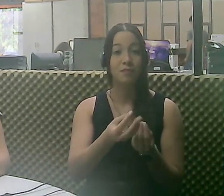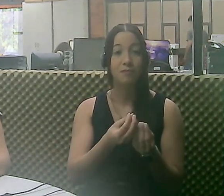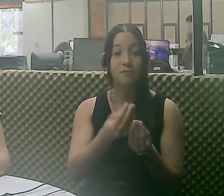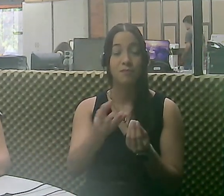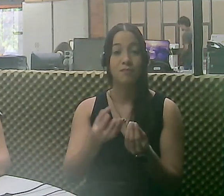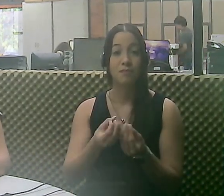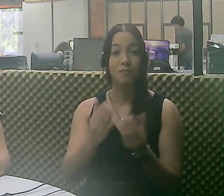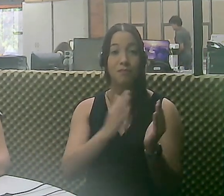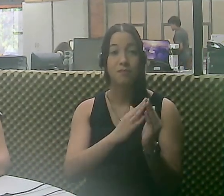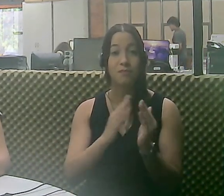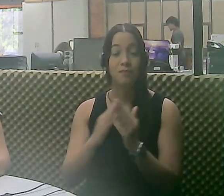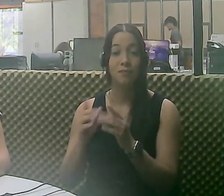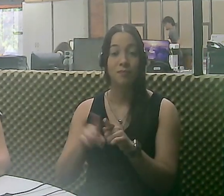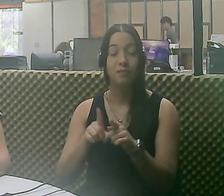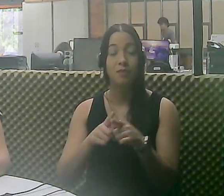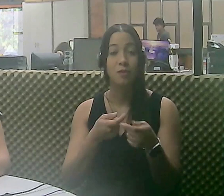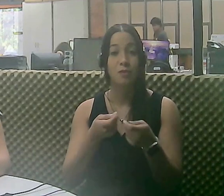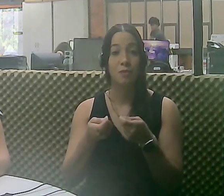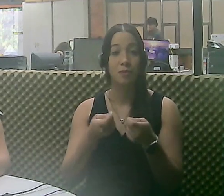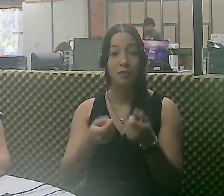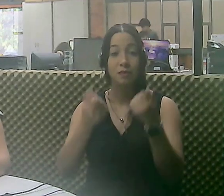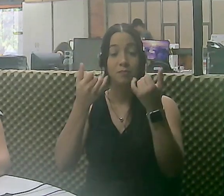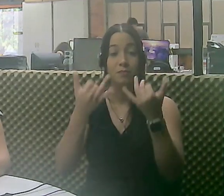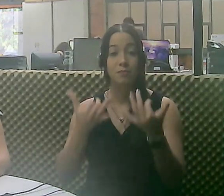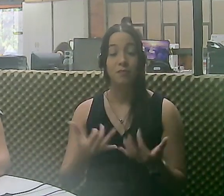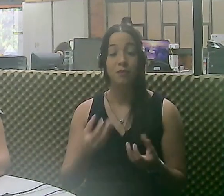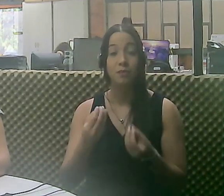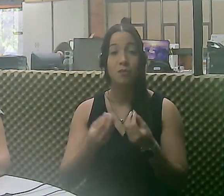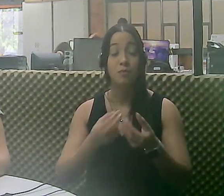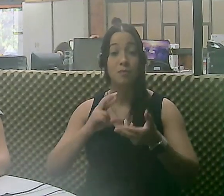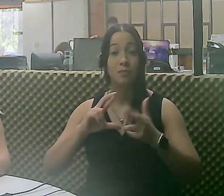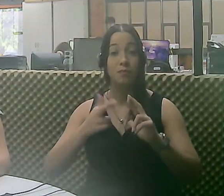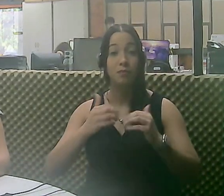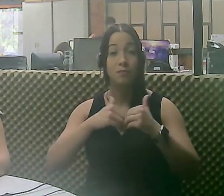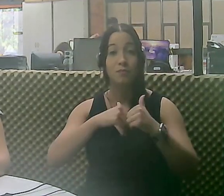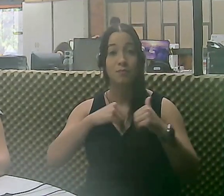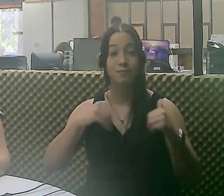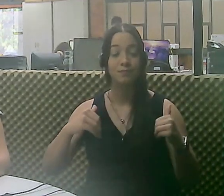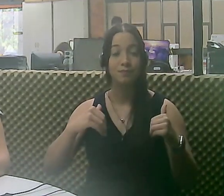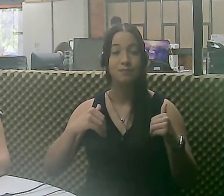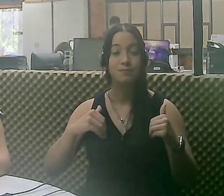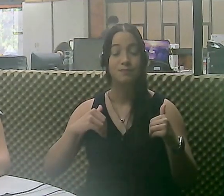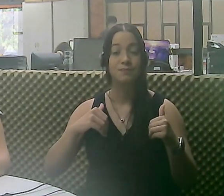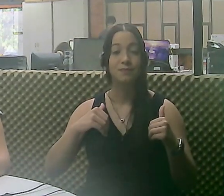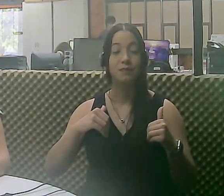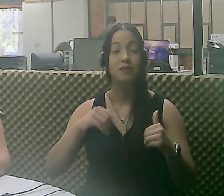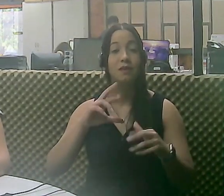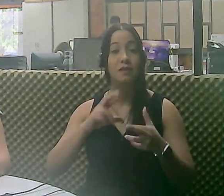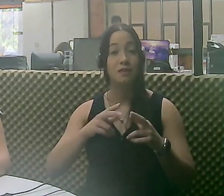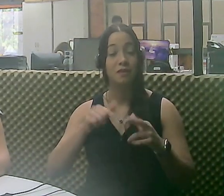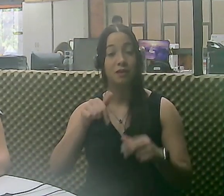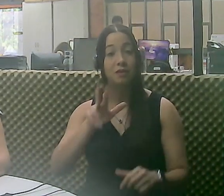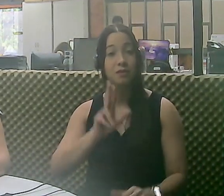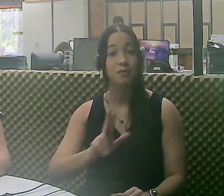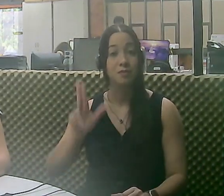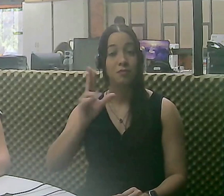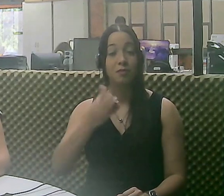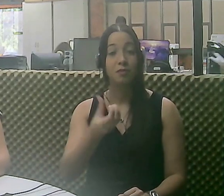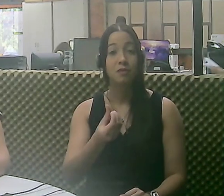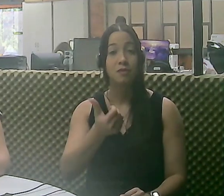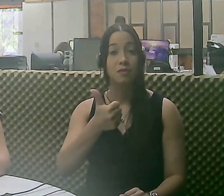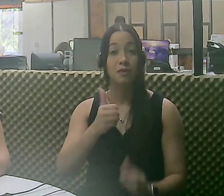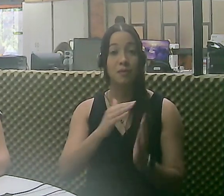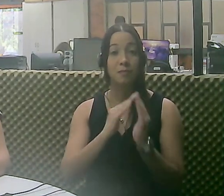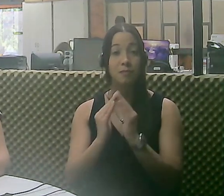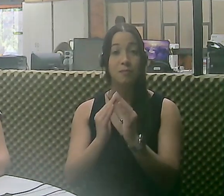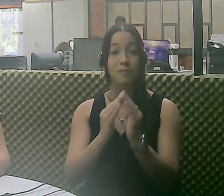e comércios aconselhando sobre a separação dos resíduos. O serviço de coleta seletiva em Uberlândia atende 61